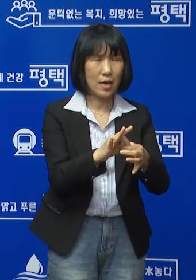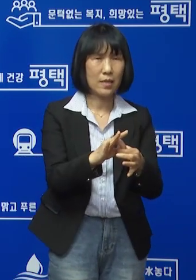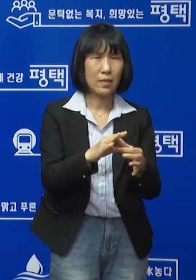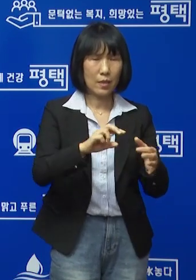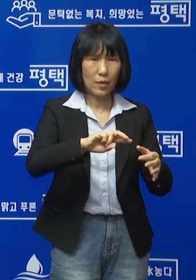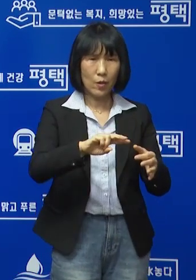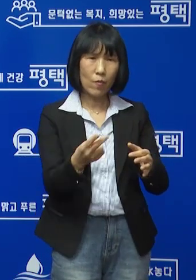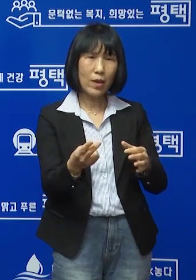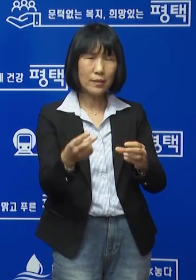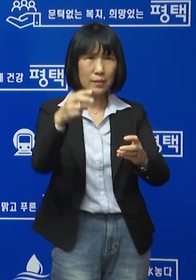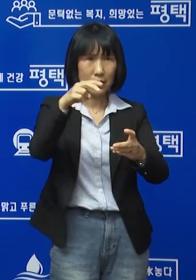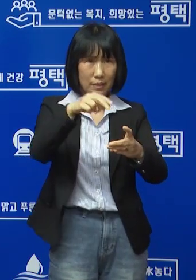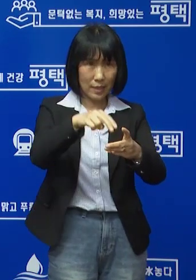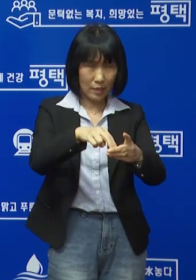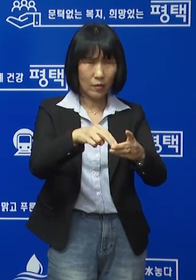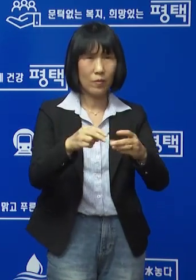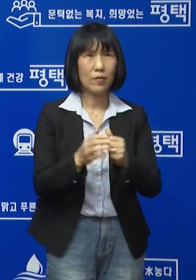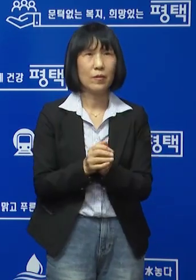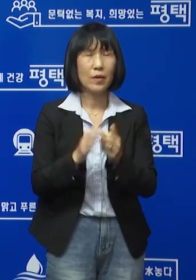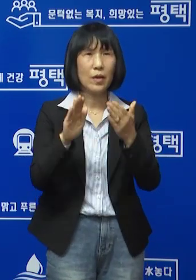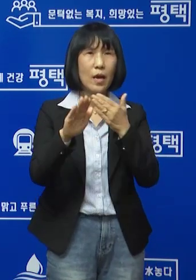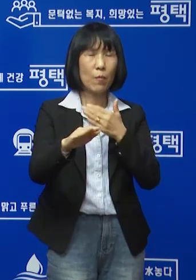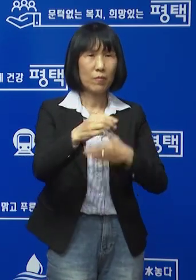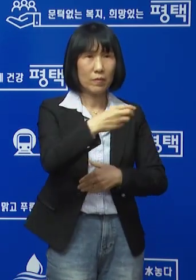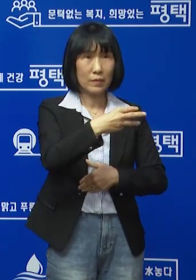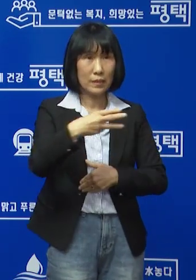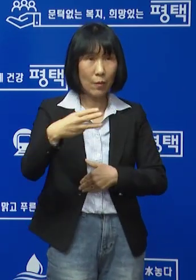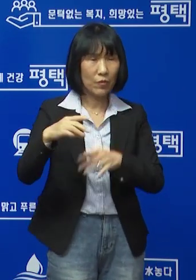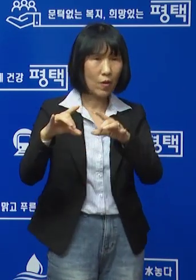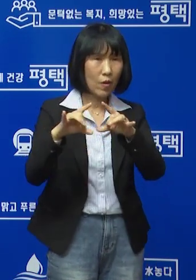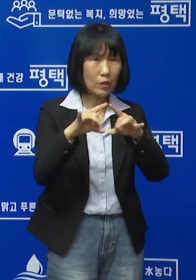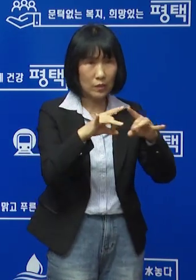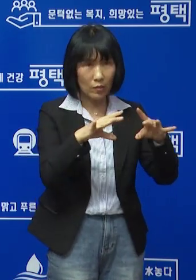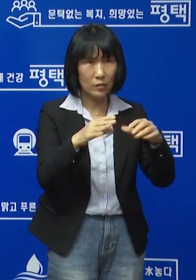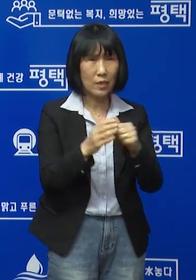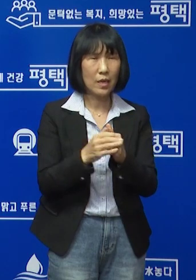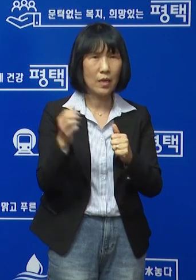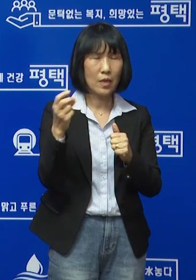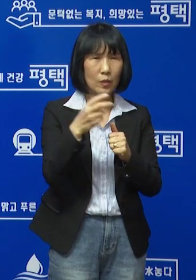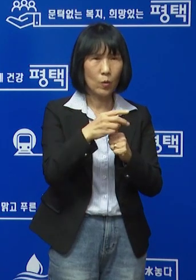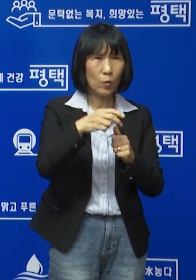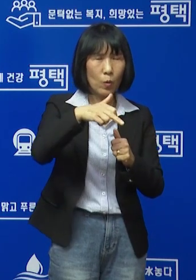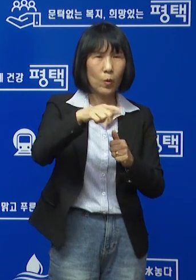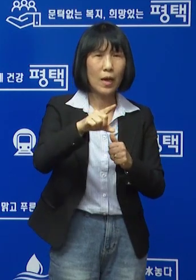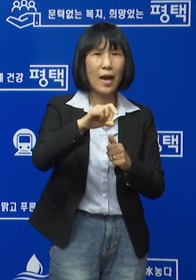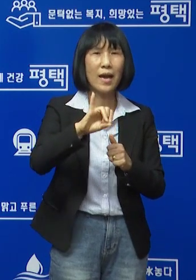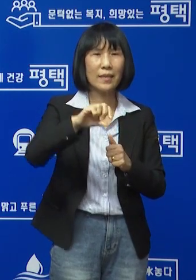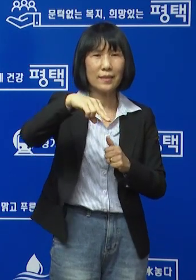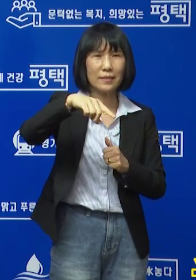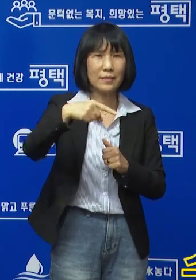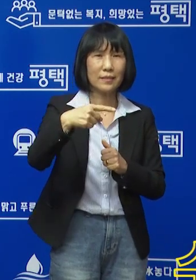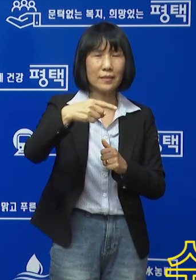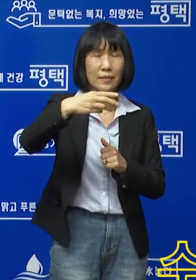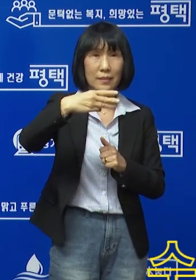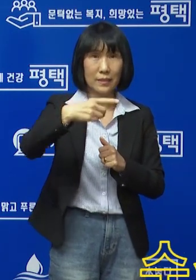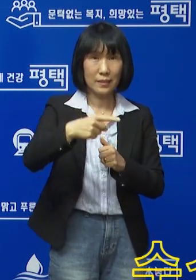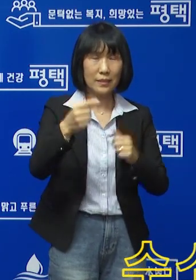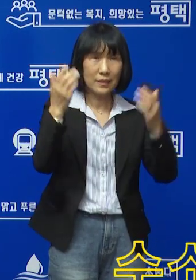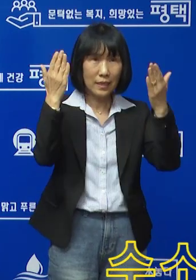산업인 수소산업과 세계 최대 삼성전자 반도체 캠퍼스, 카이스트, 아주대병원 입주 예정인